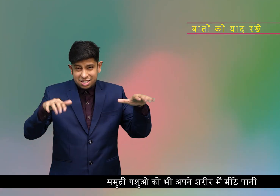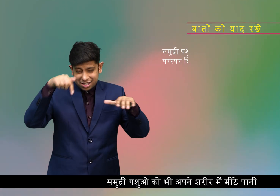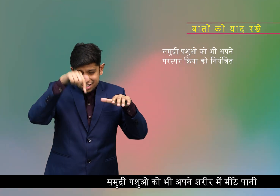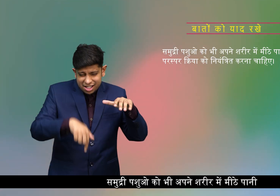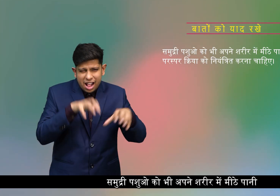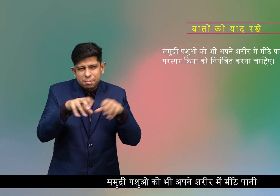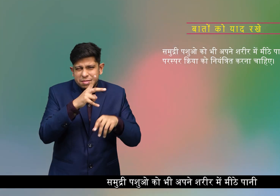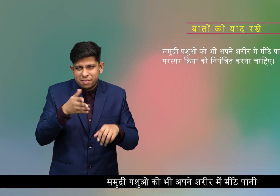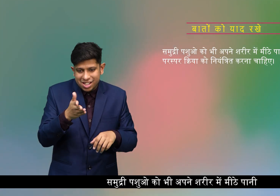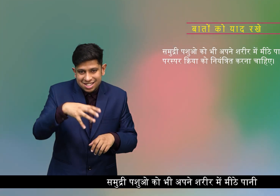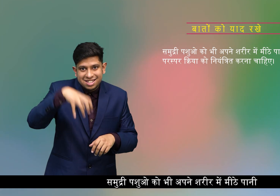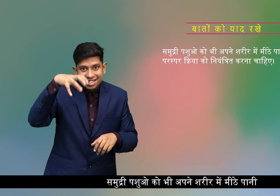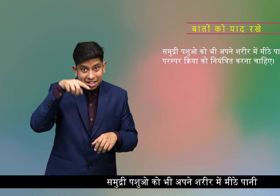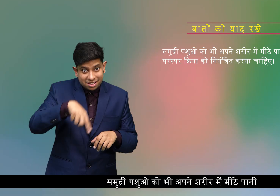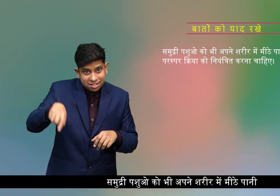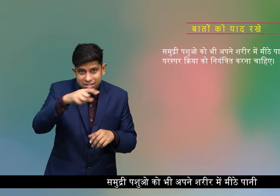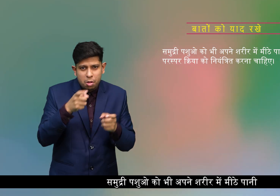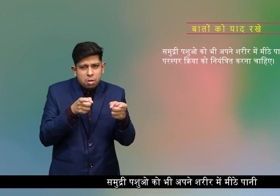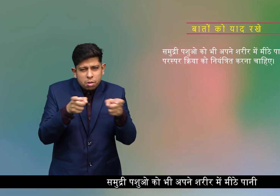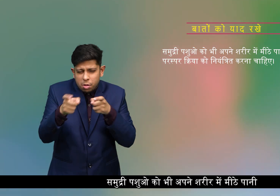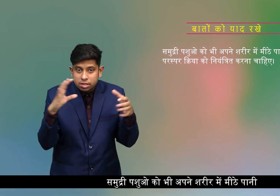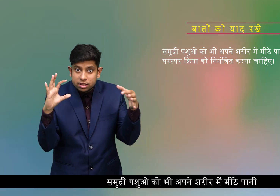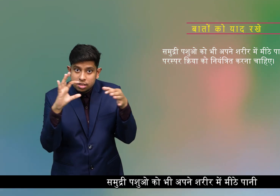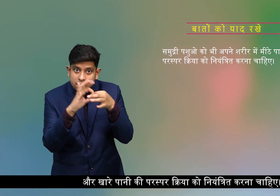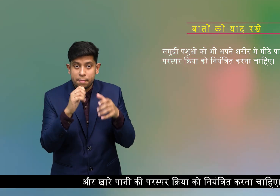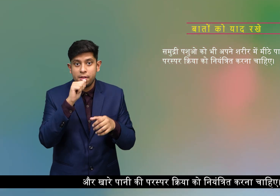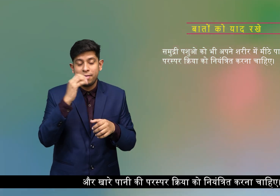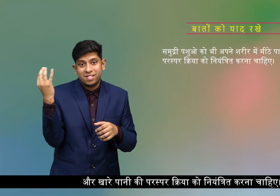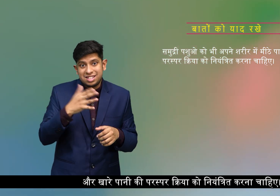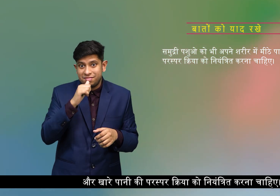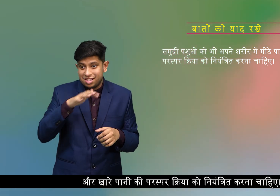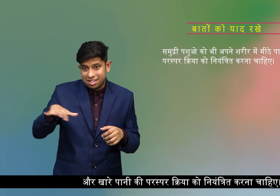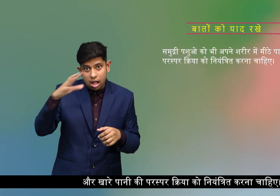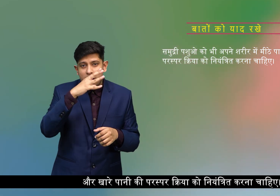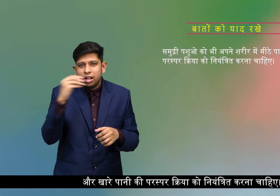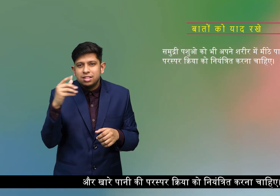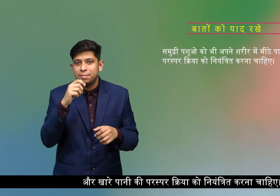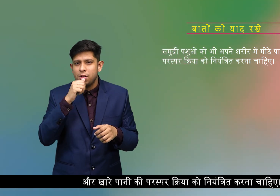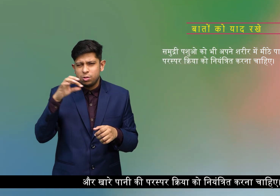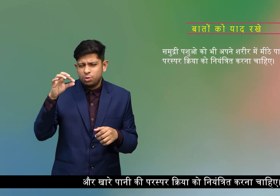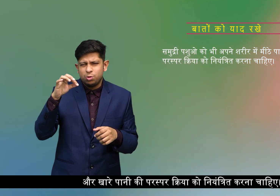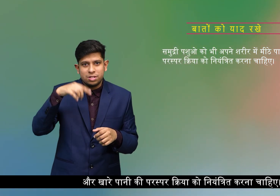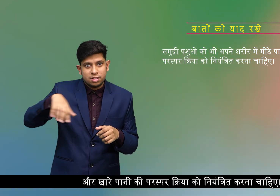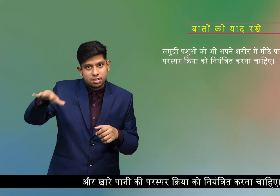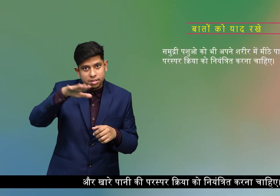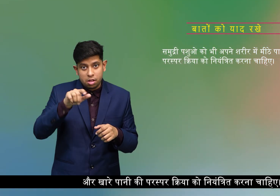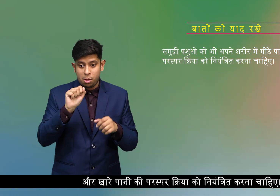समुद्री पशुओं को भी अपने शरीर में मीठे पानी और खारे पानी की परस्पर क्रिया को नियंत्रित करना